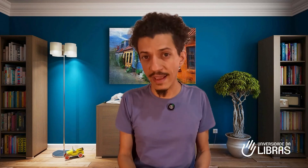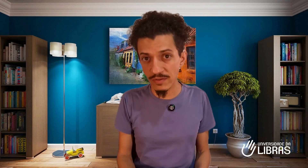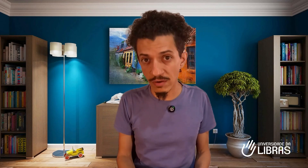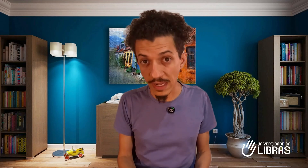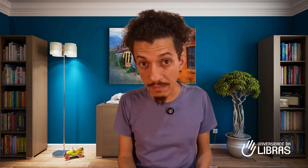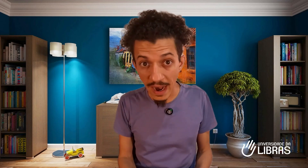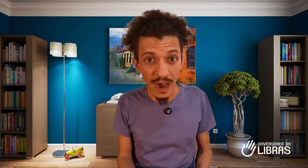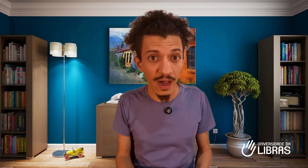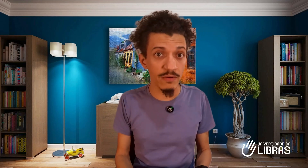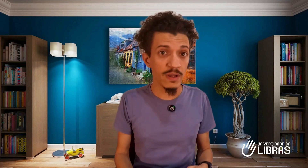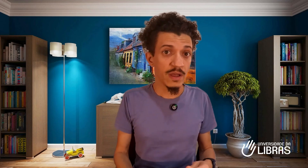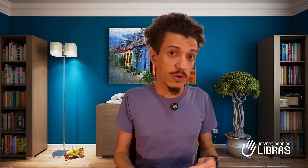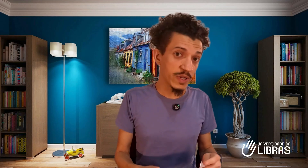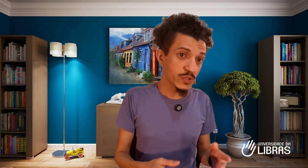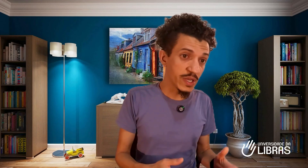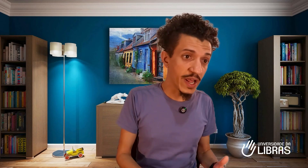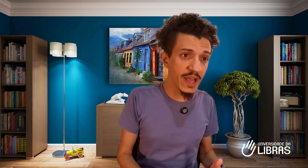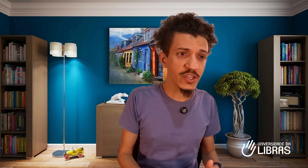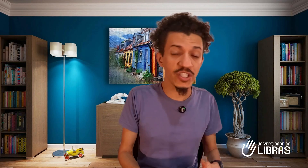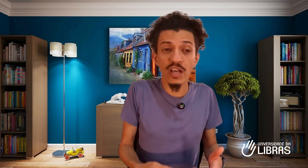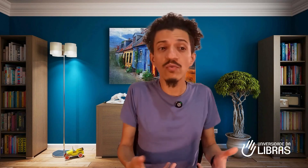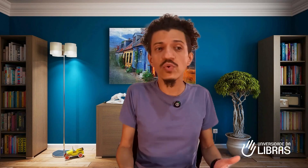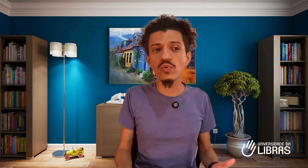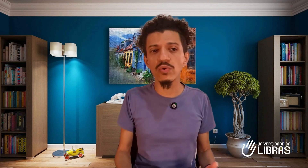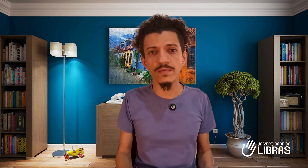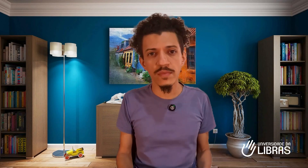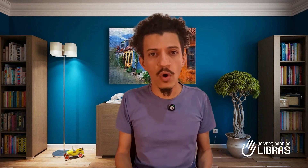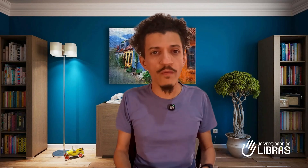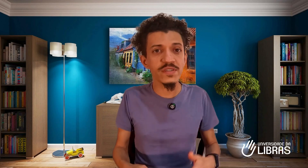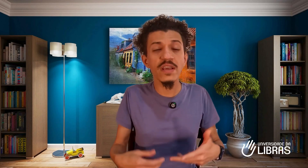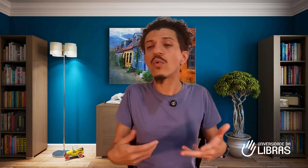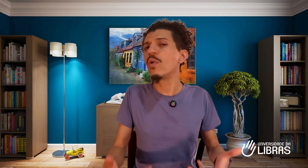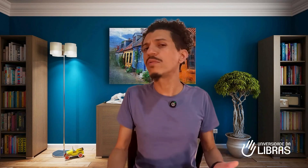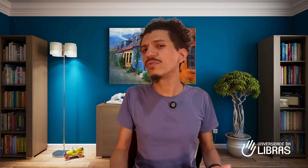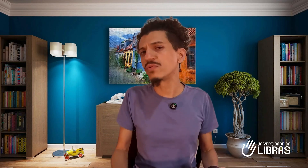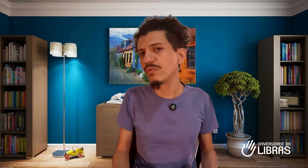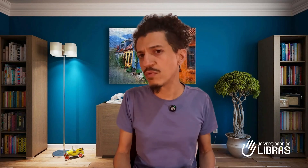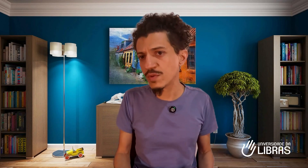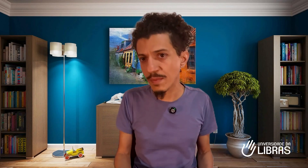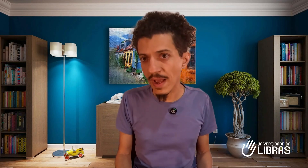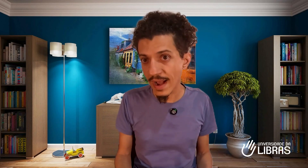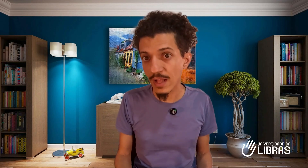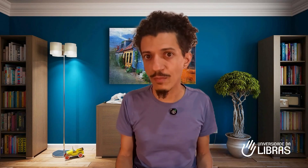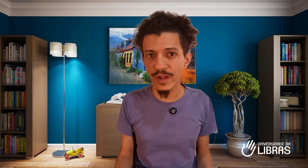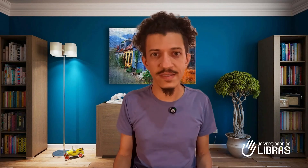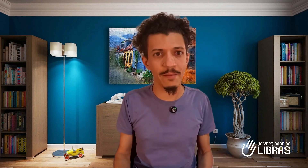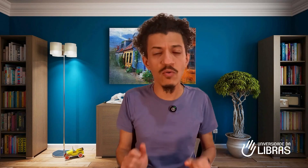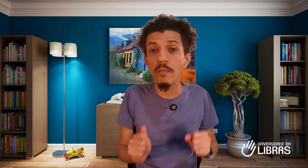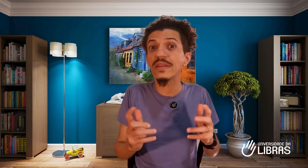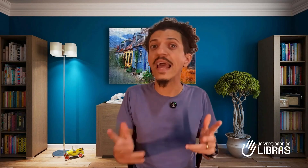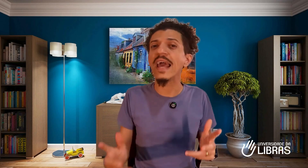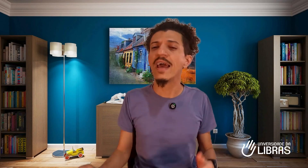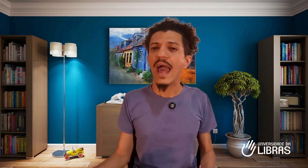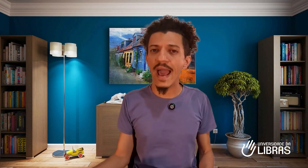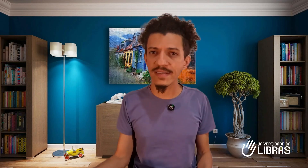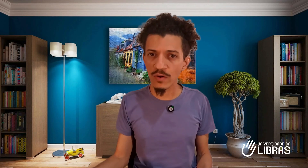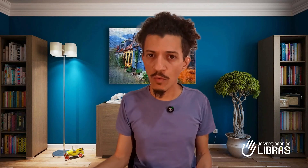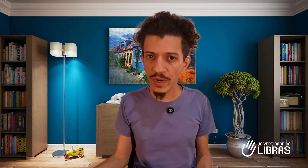seu trabalho ou na sua igreja e chega um surdo, ou você encontra um surdo no supermercado, por exemplo. Como ter essa